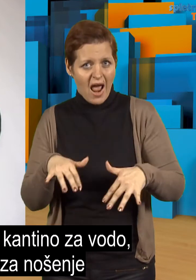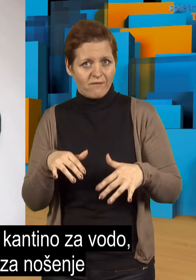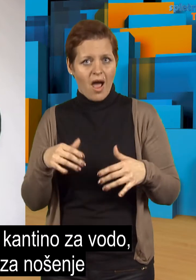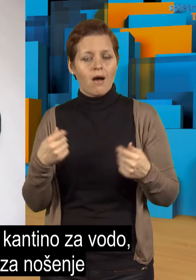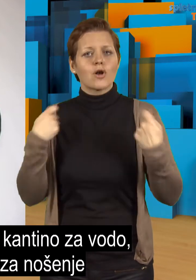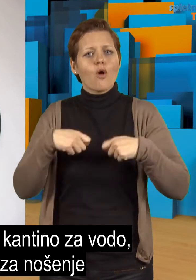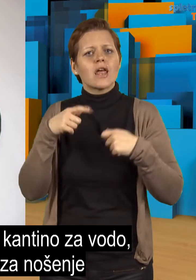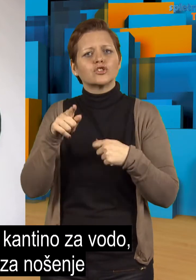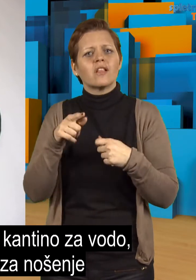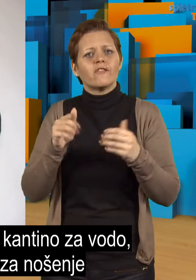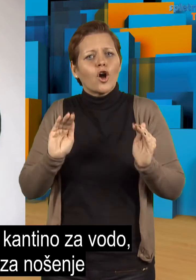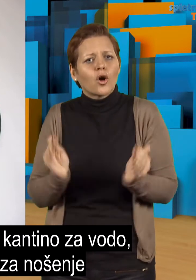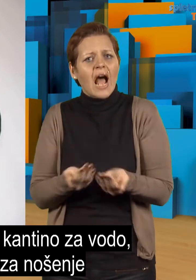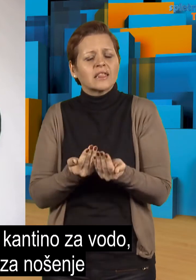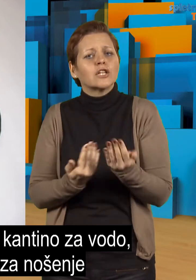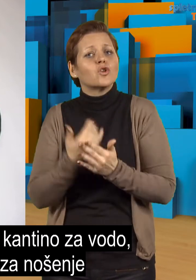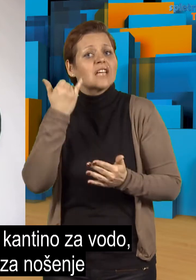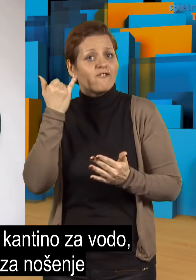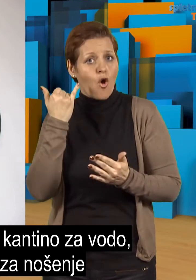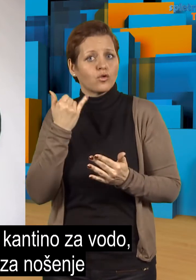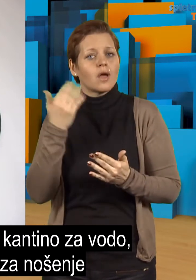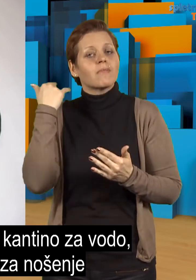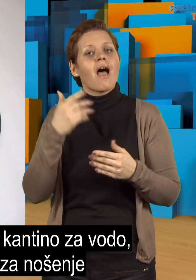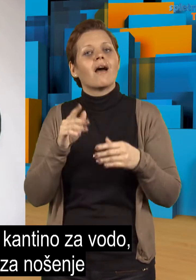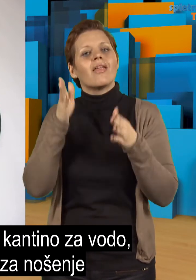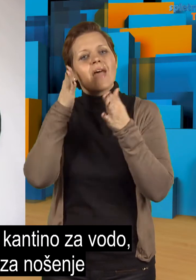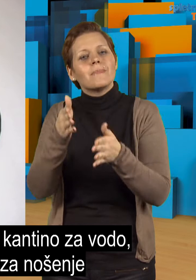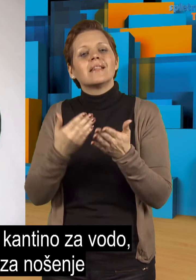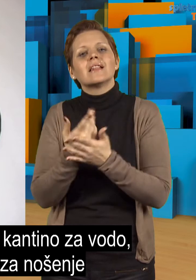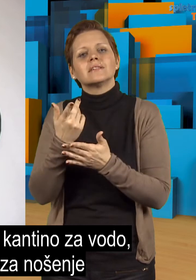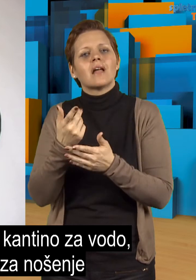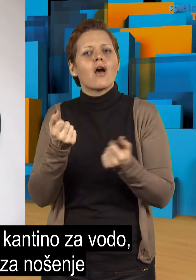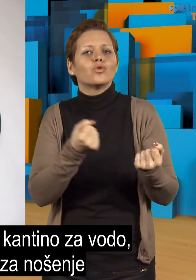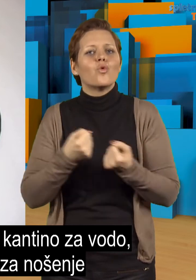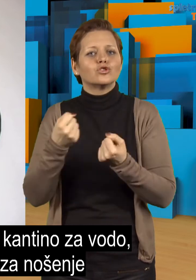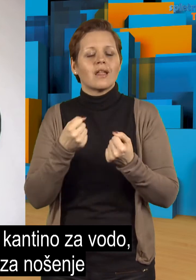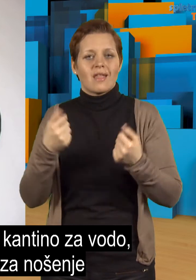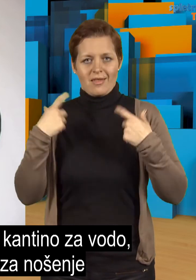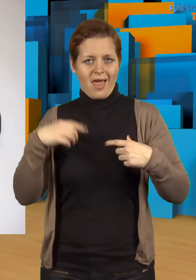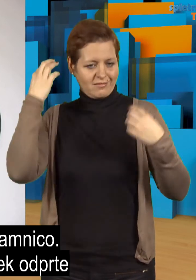Naprava, preoblečena v kantino za vodo, je bila namenjena za nošenje na telesu z naramnico.